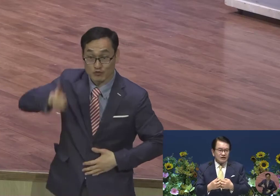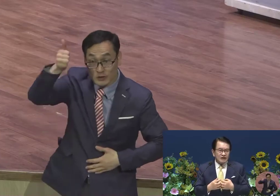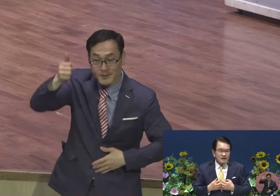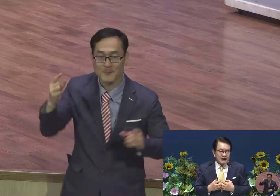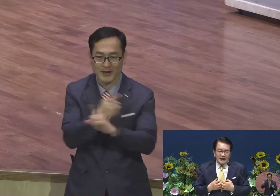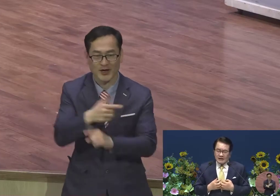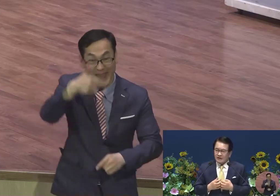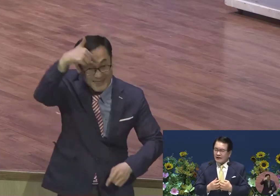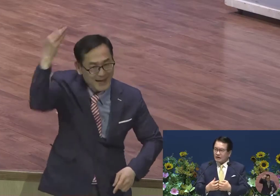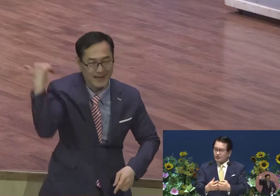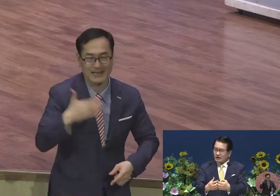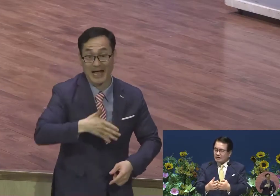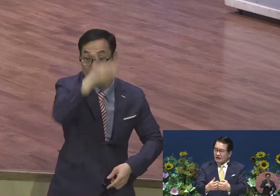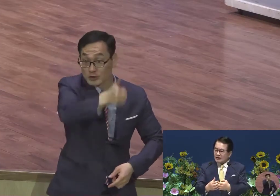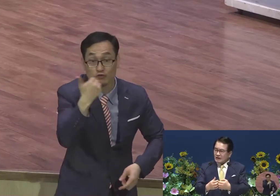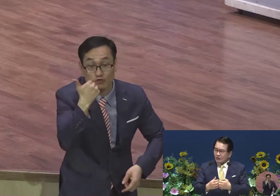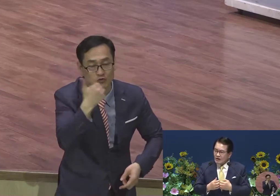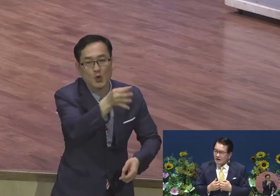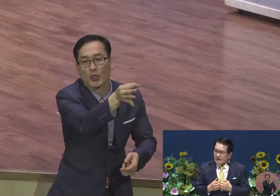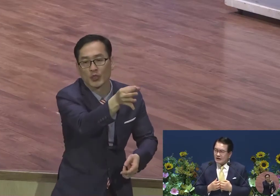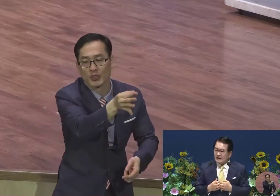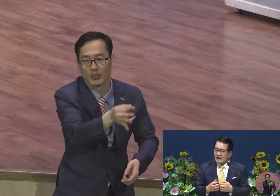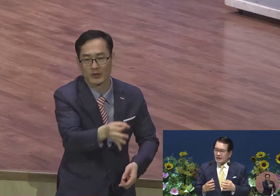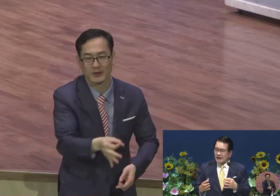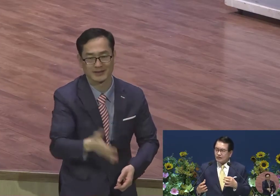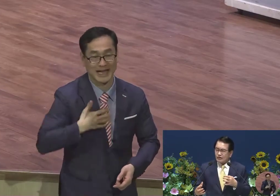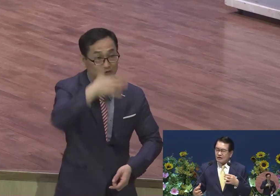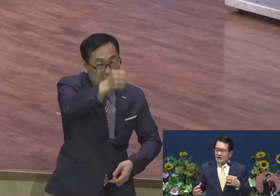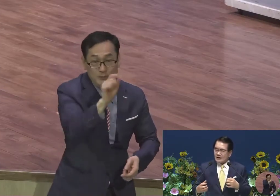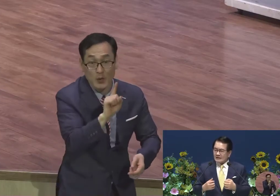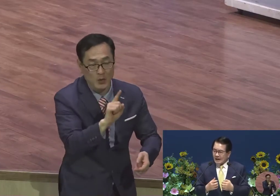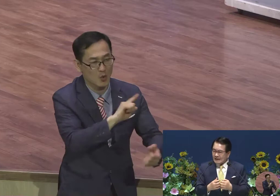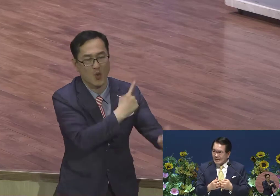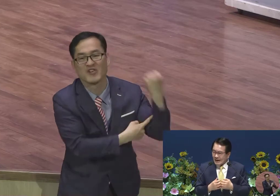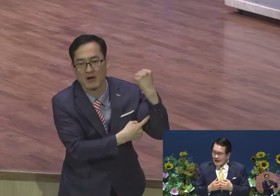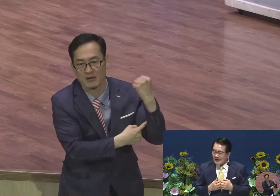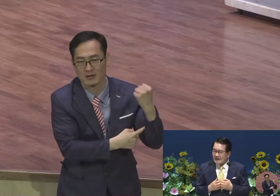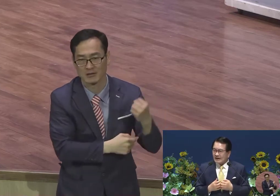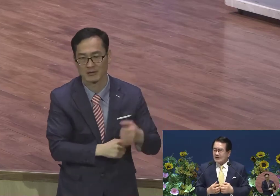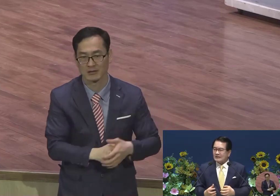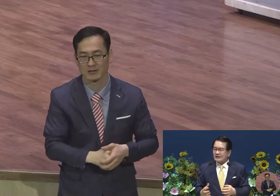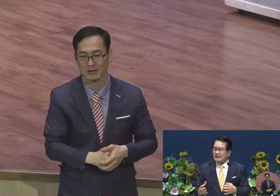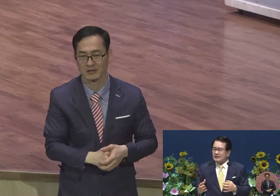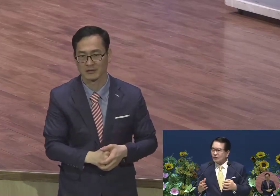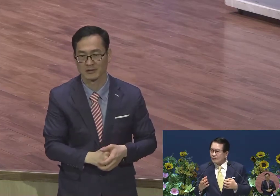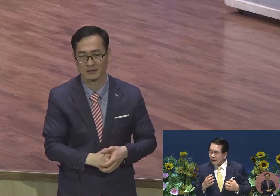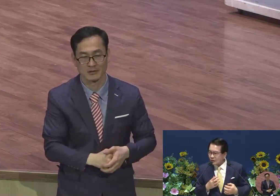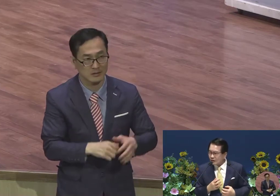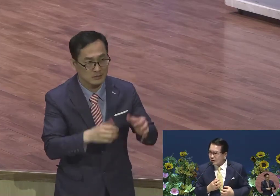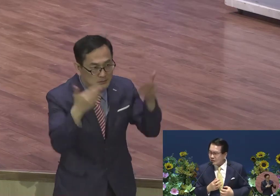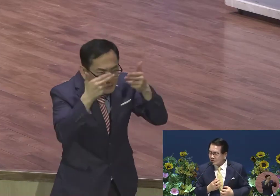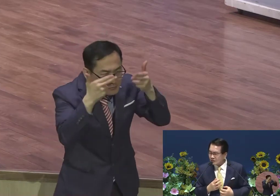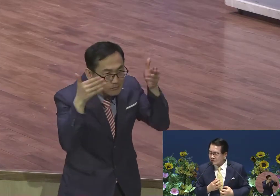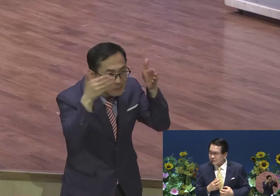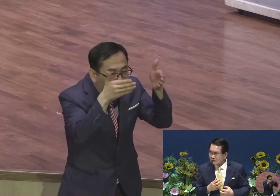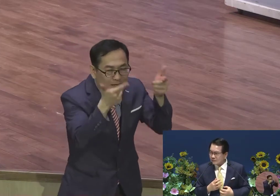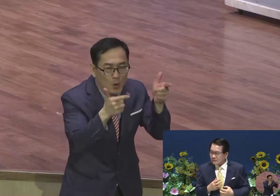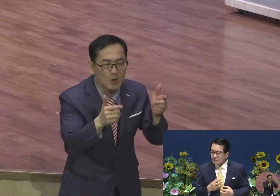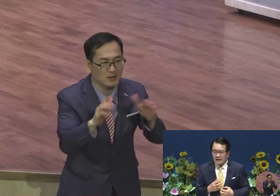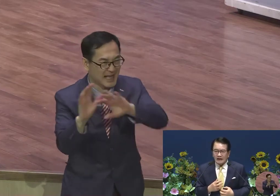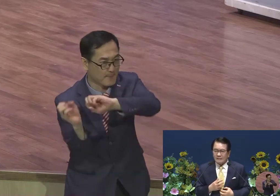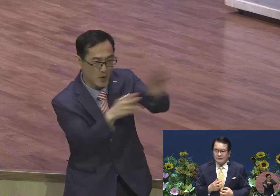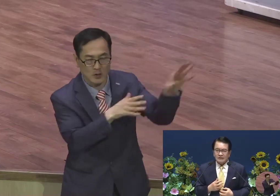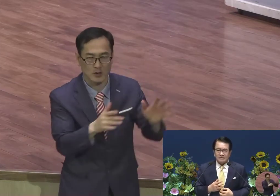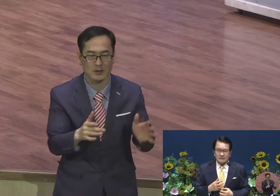주인이 전에 귀신이었는데 진짜 내 주인이 전에는 권력이었는데 이제는 내 주인을 내가 내가 아니라 이제는 그리스도로 바꾸는 거예요 그리스도